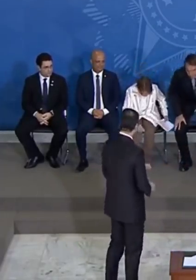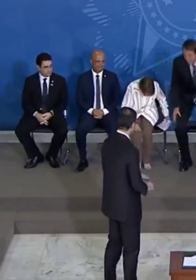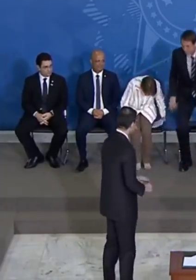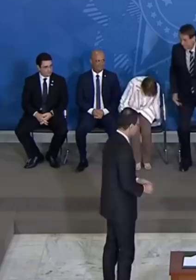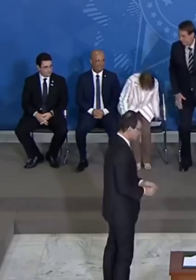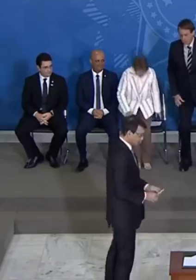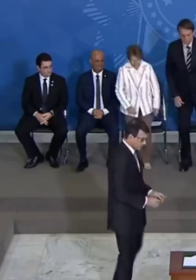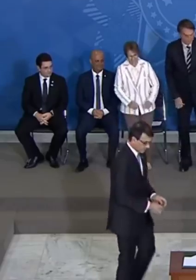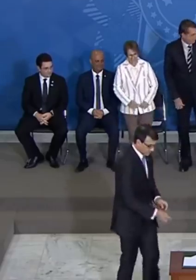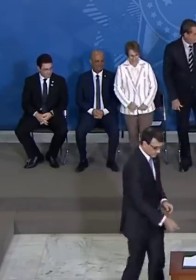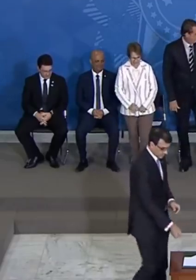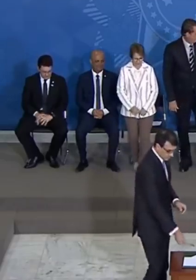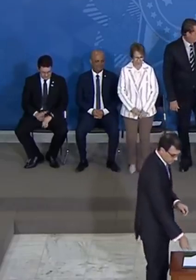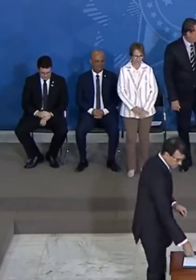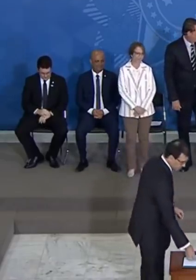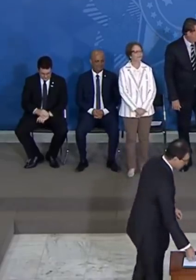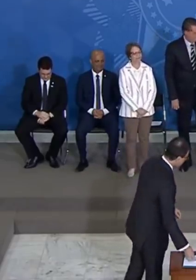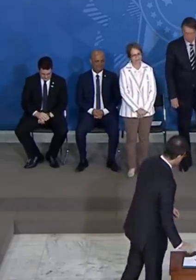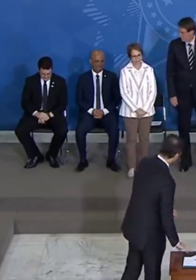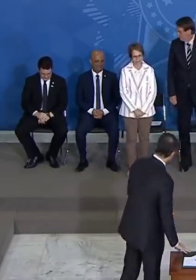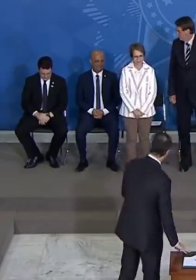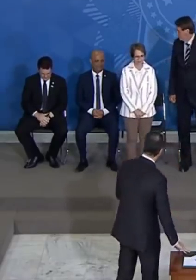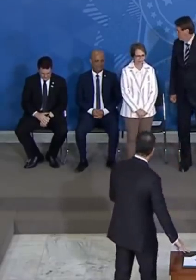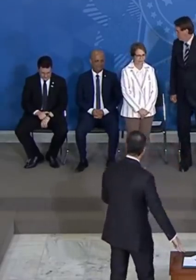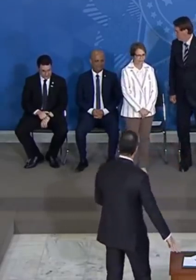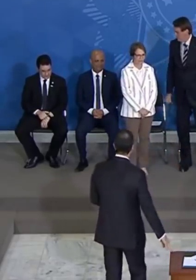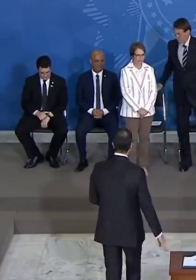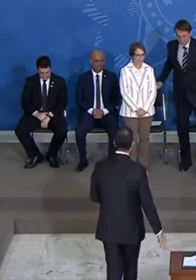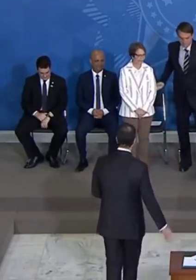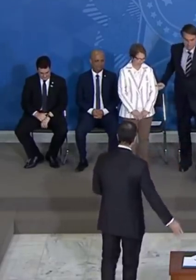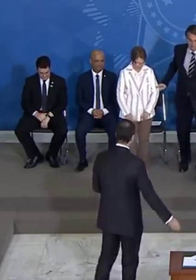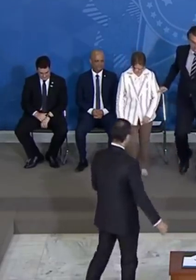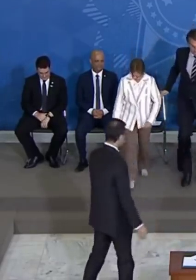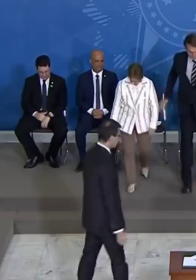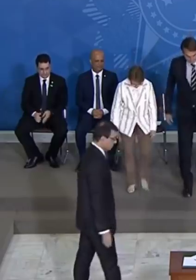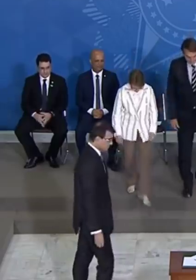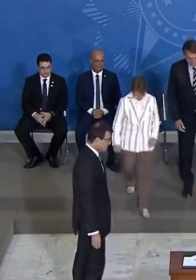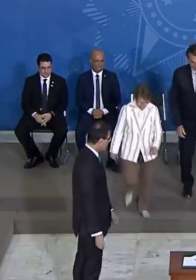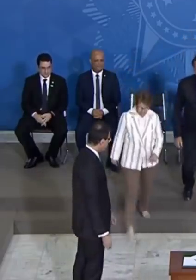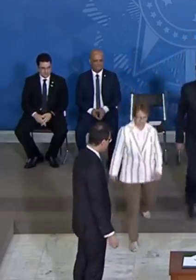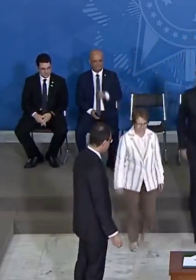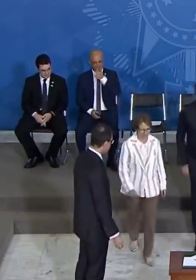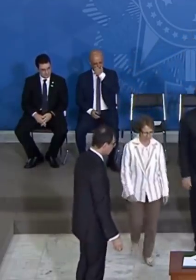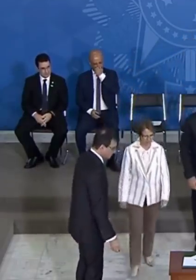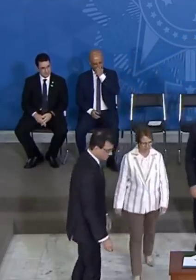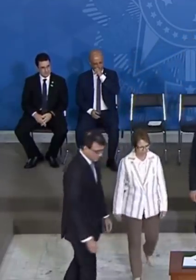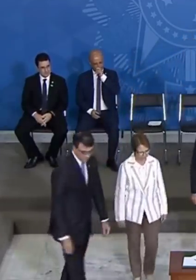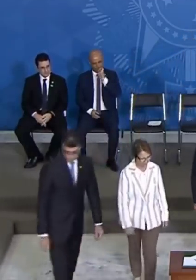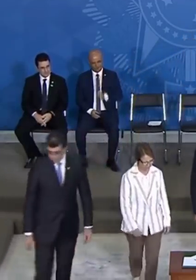11.952, que dispõe sobre a regularização fundiária das ocupações incidentes em terras situadas em áreas da